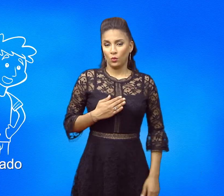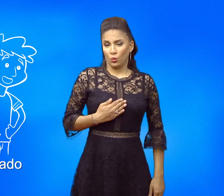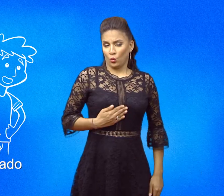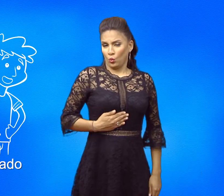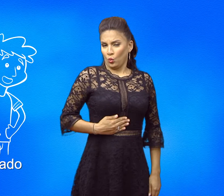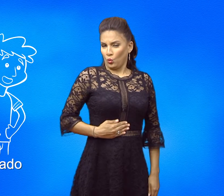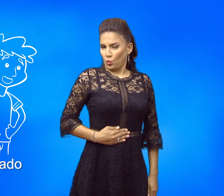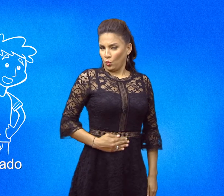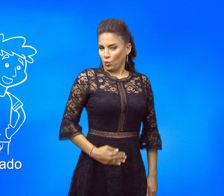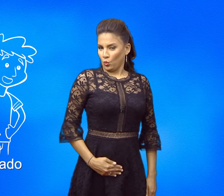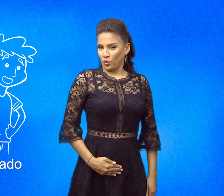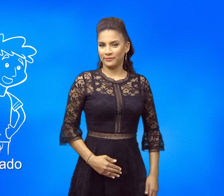delgado